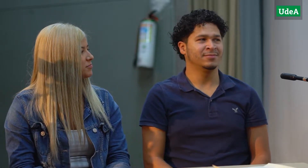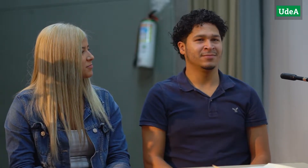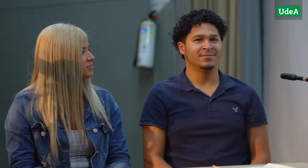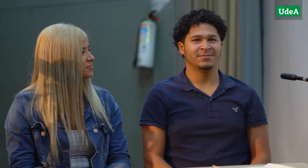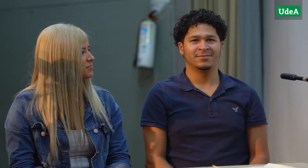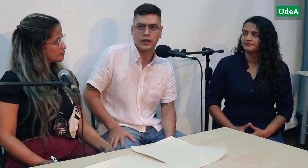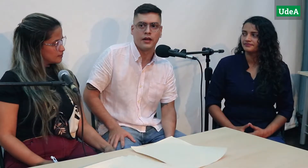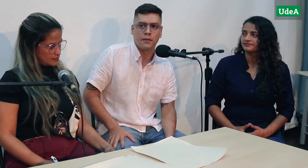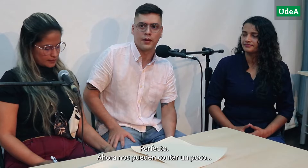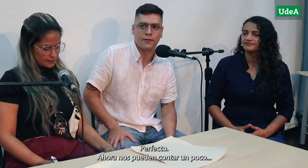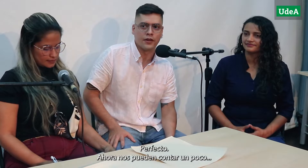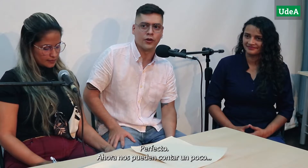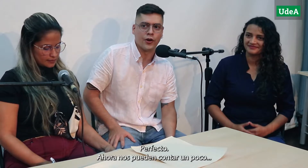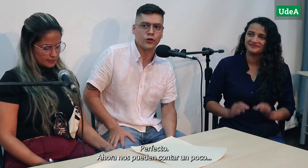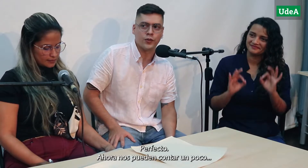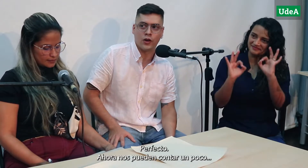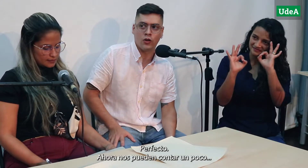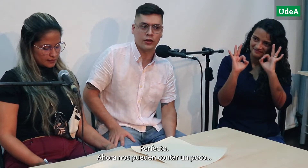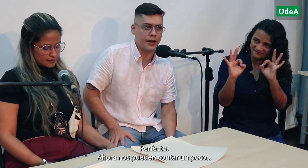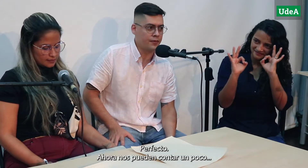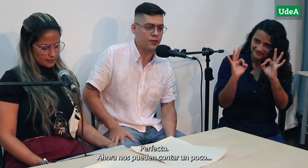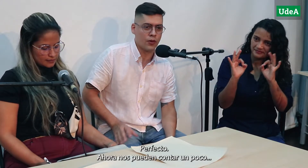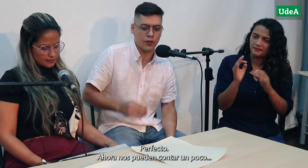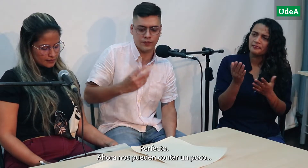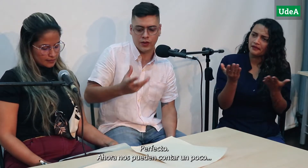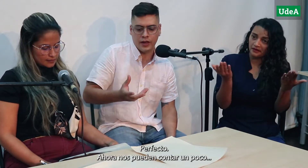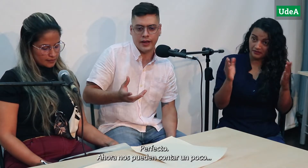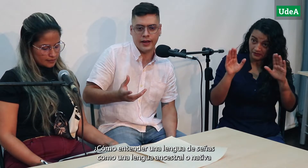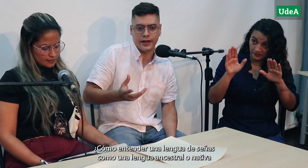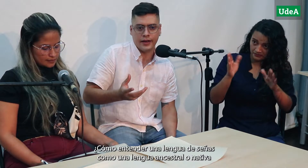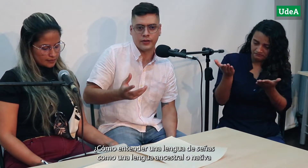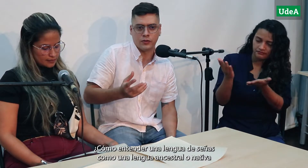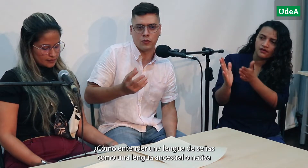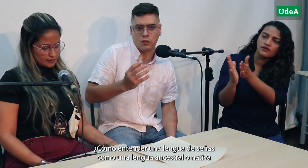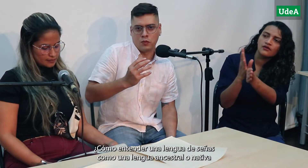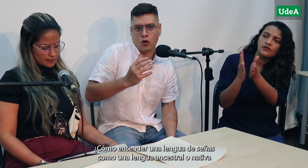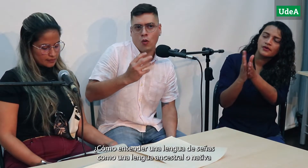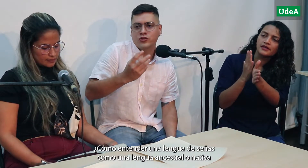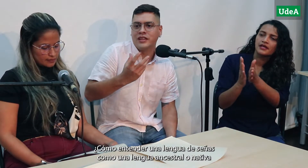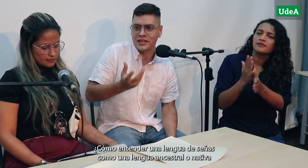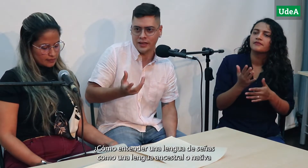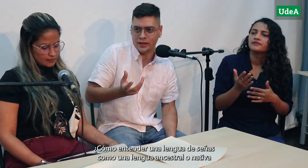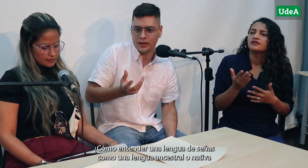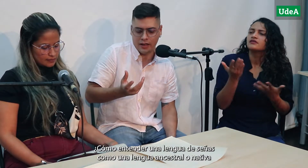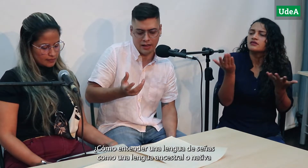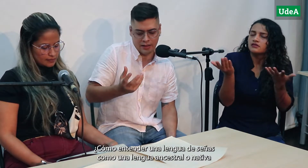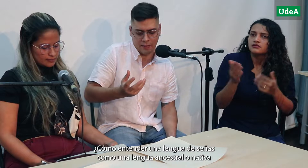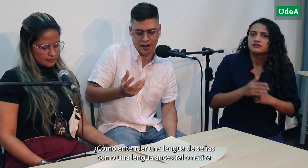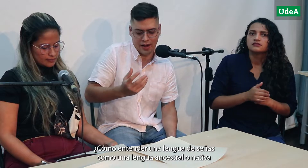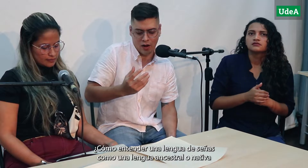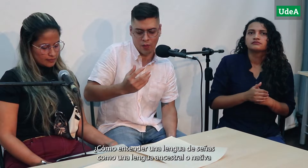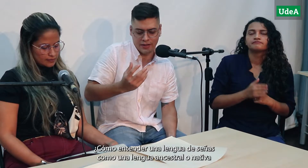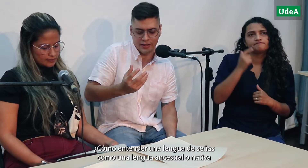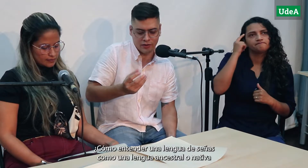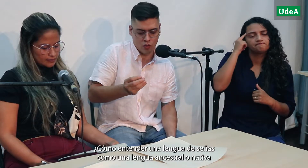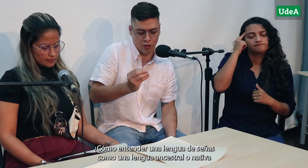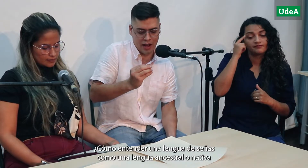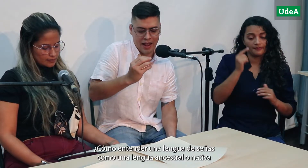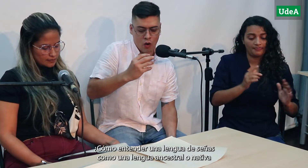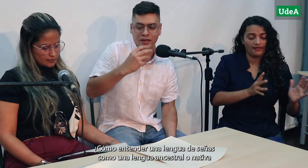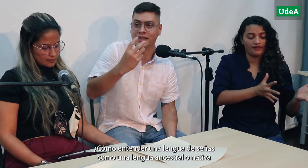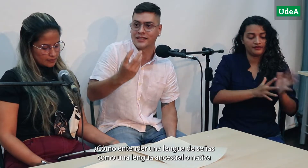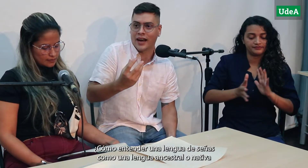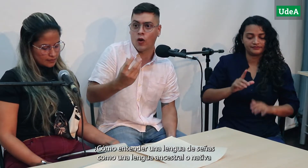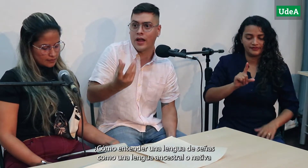diversa. Perfecto, ahora nos pueden contar un poco cómo se entiende el tema de la lengua de señas como